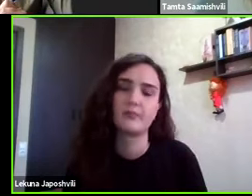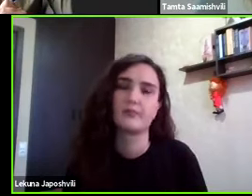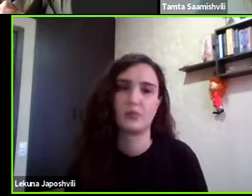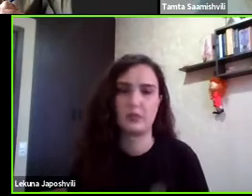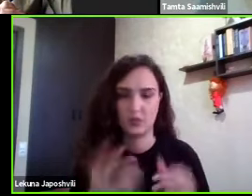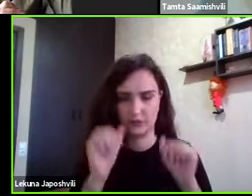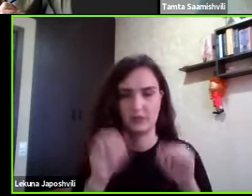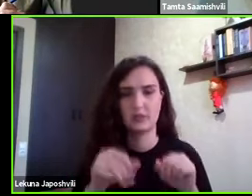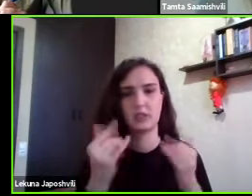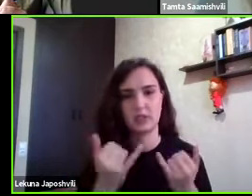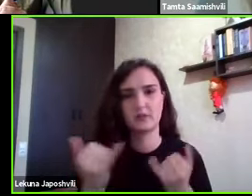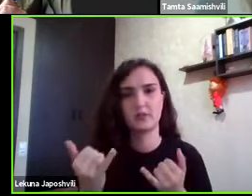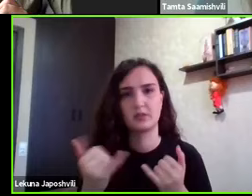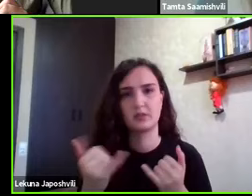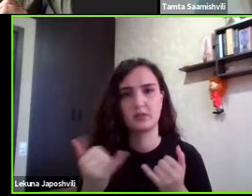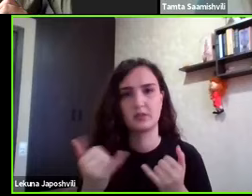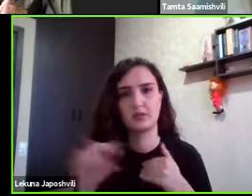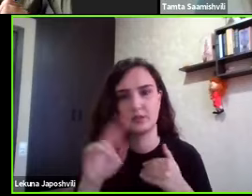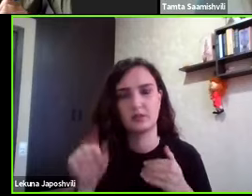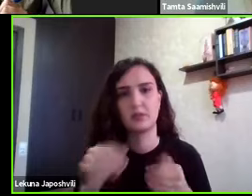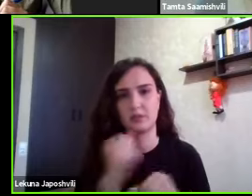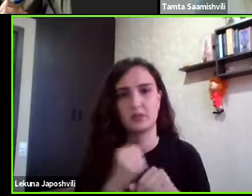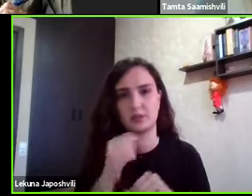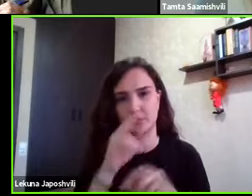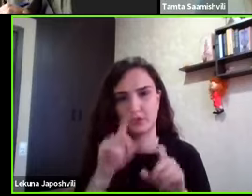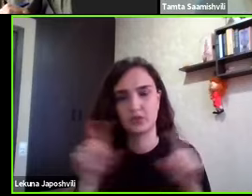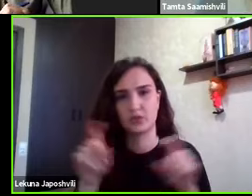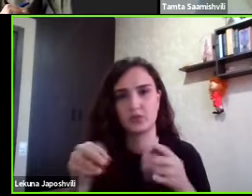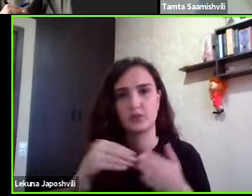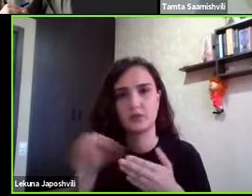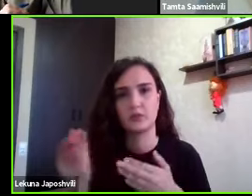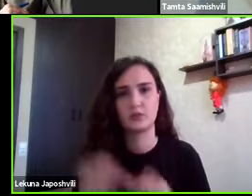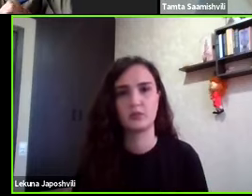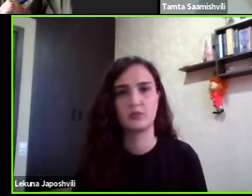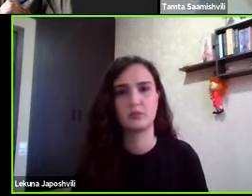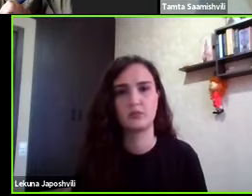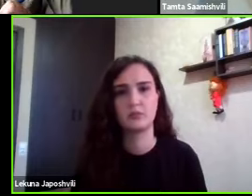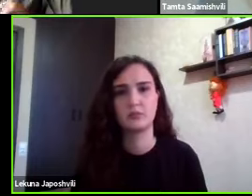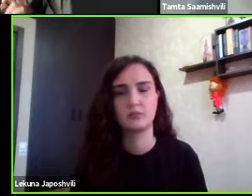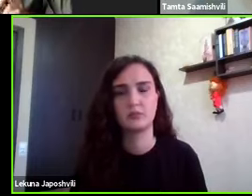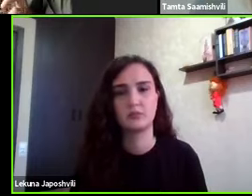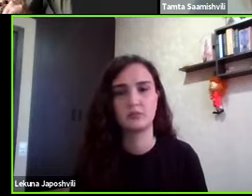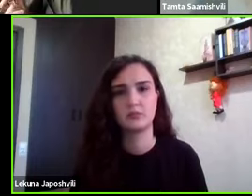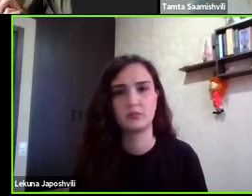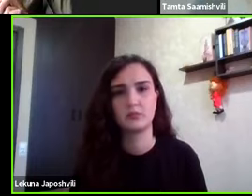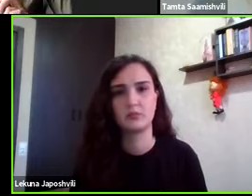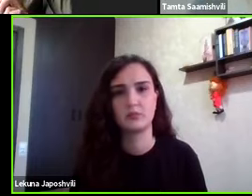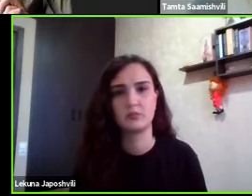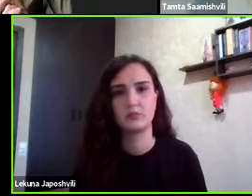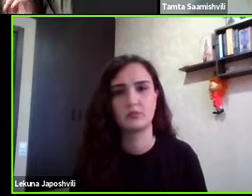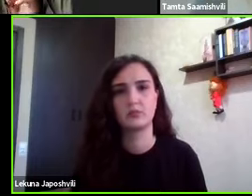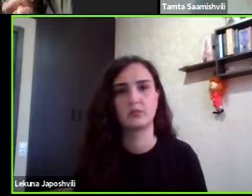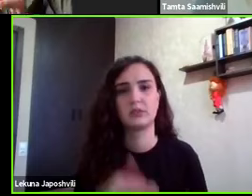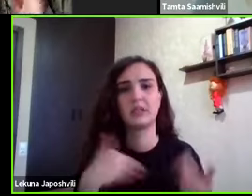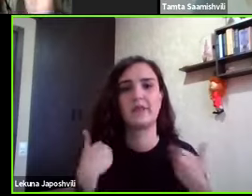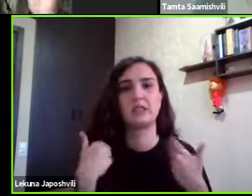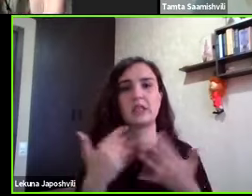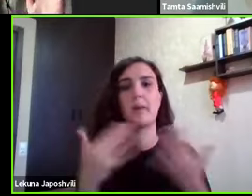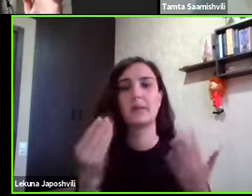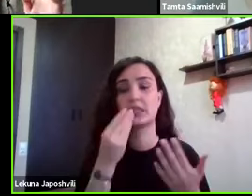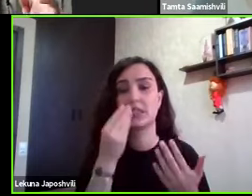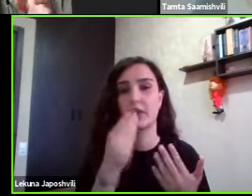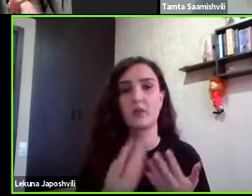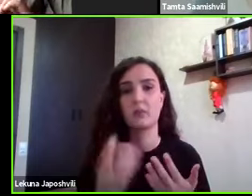შეგვიძლია დღესვე წავიდეთ და აფთიაქში შევიდეთ. კი ბატონო, იმიტომ რომ იცით რა, დ-ვიტამინი ხდება საკვებით